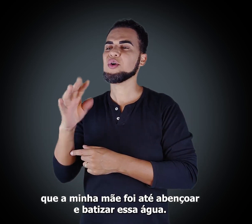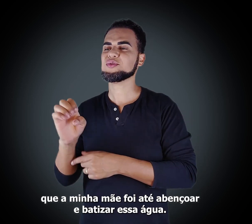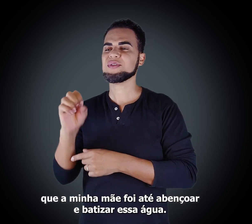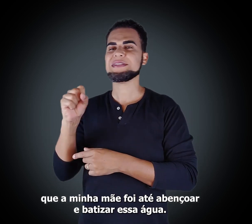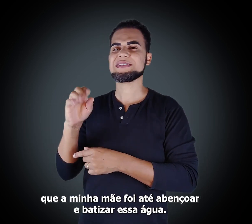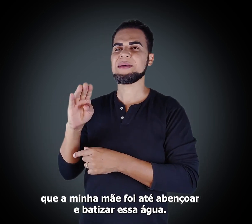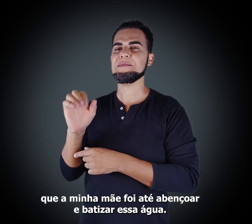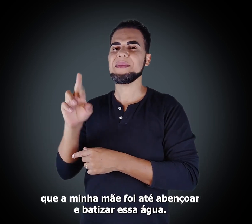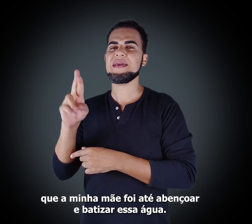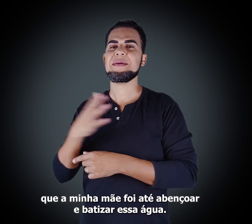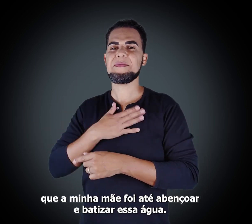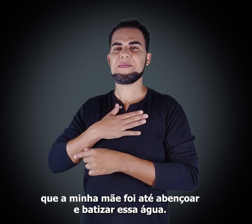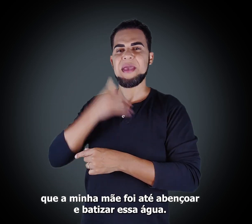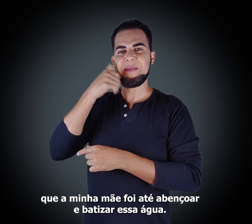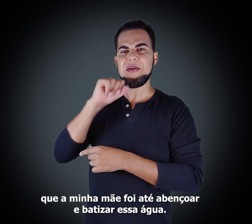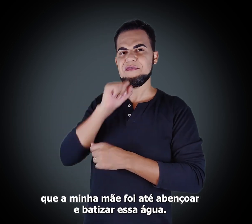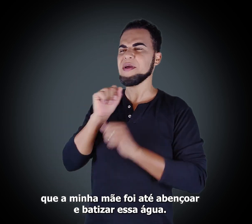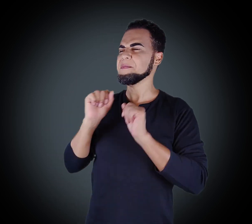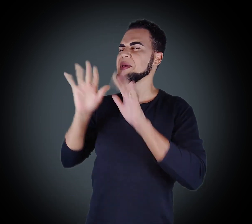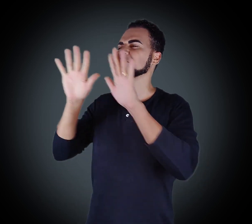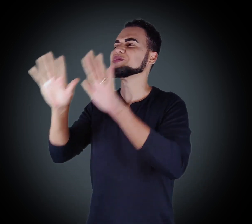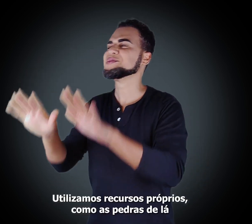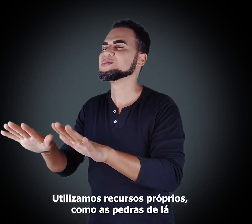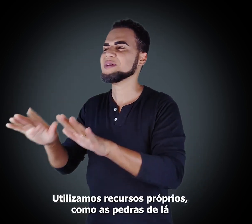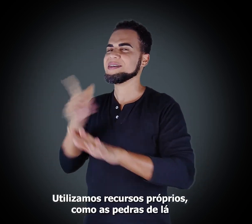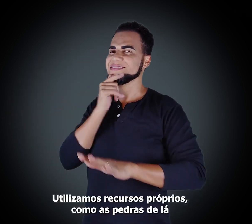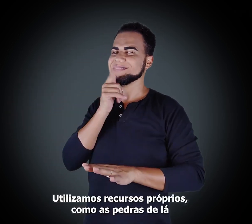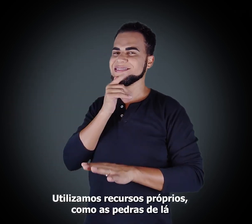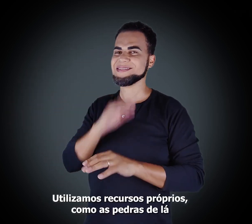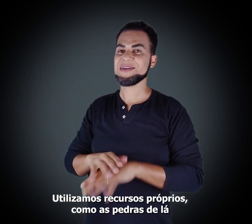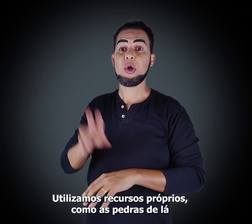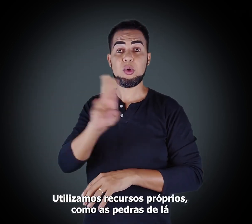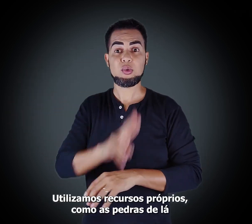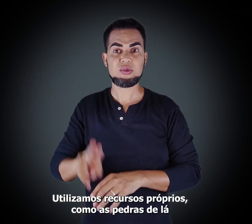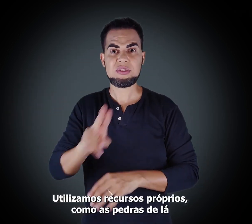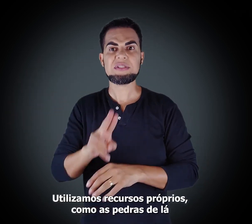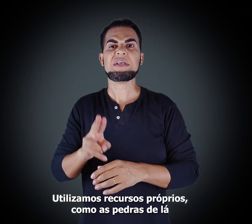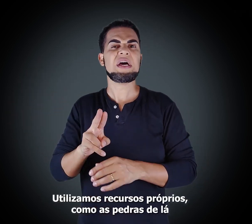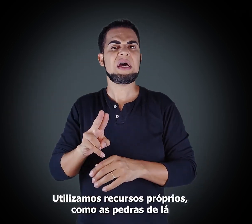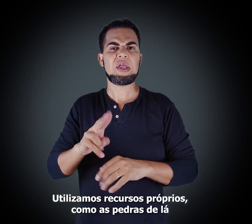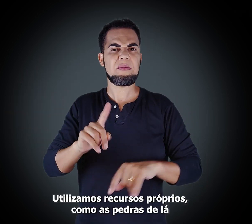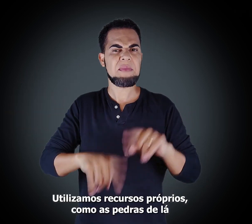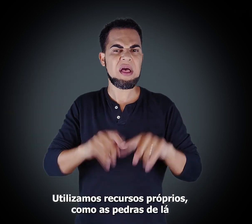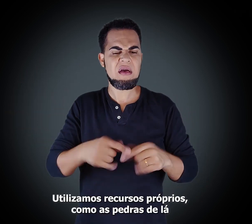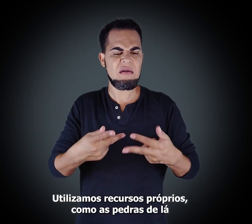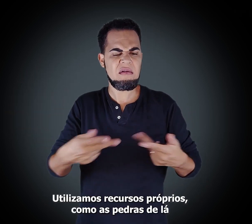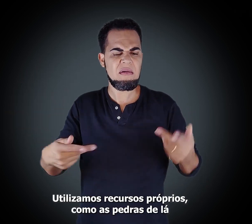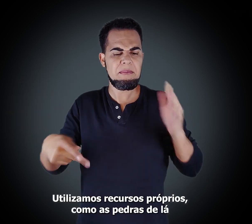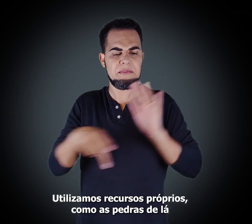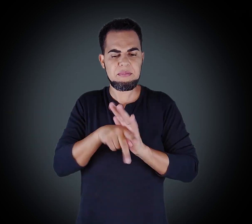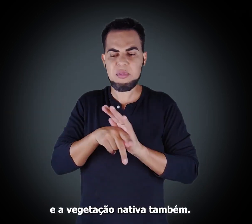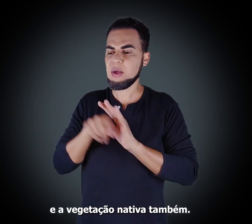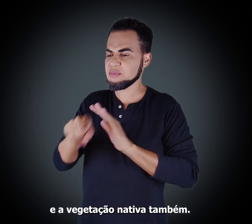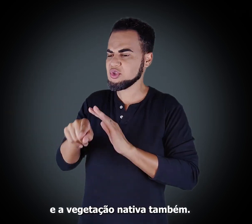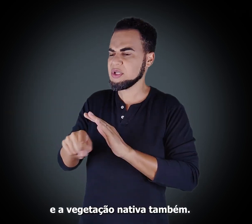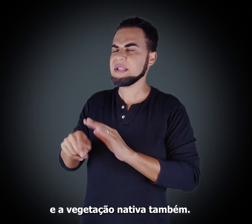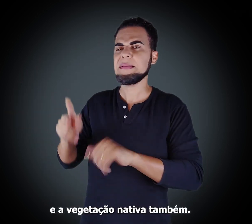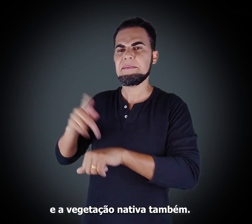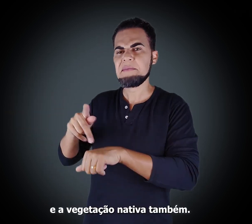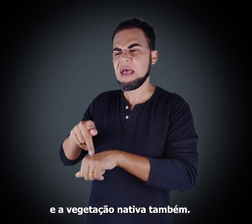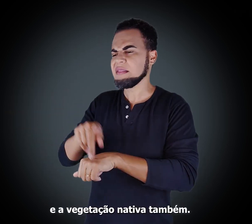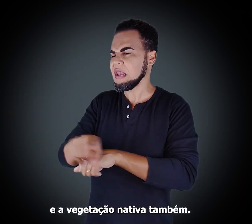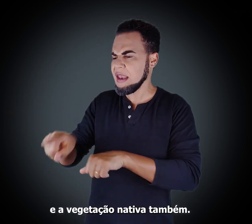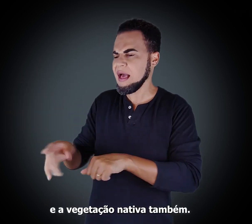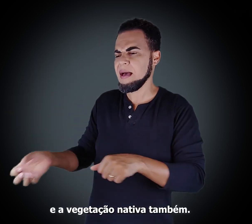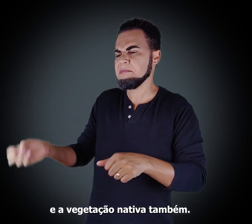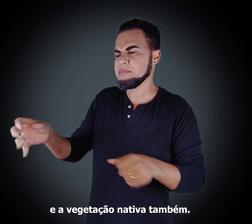mãe foi até abençoar e batizar essa água. Utilizamos recursos próprios, como as pedras de lá, e a